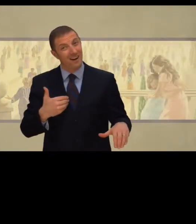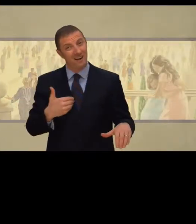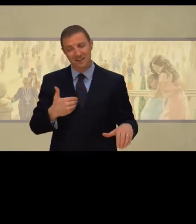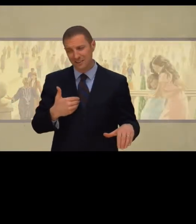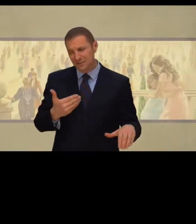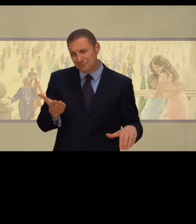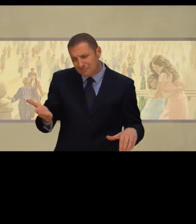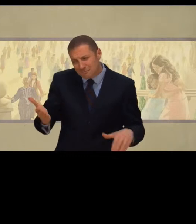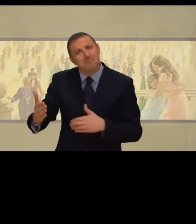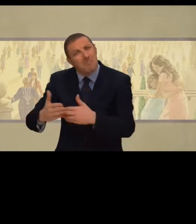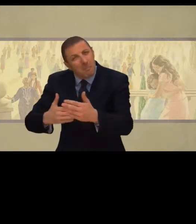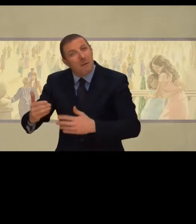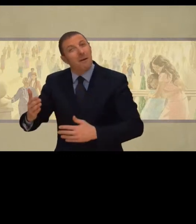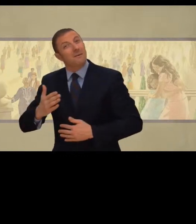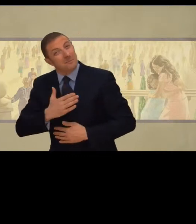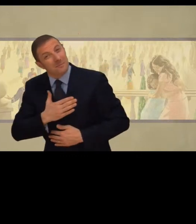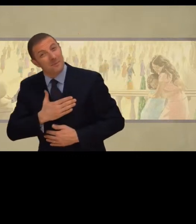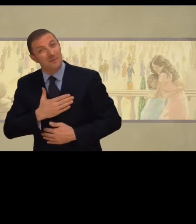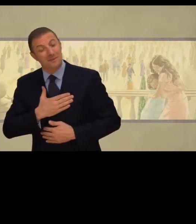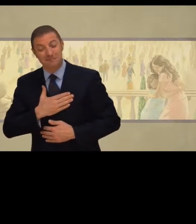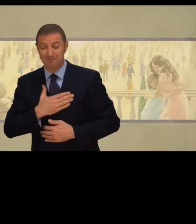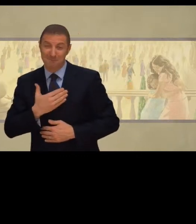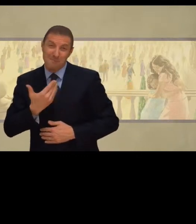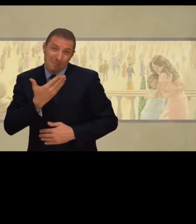dal loro sonno